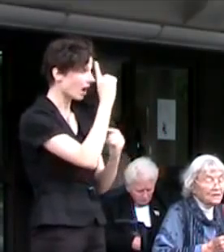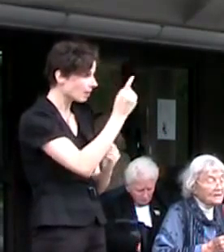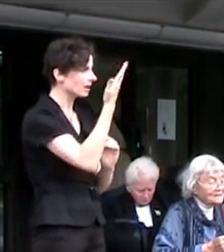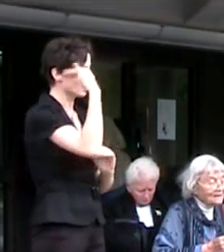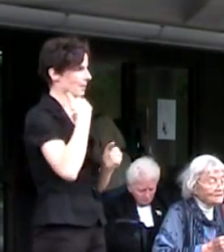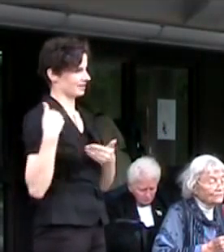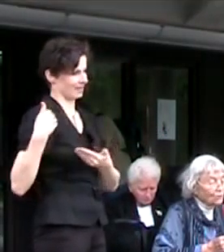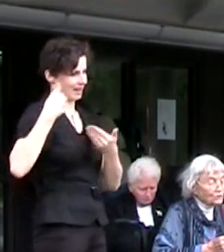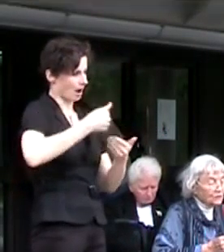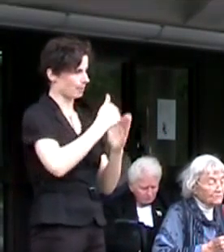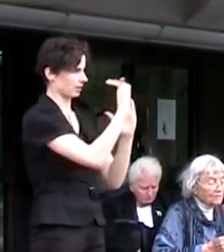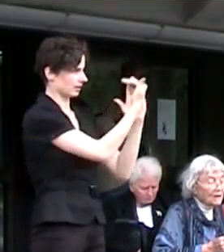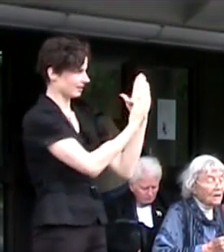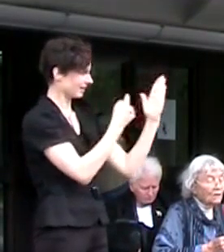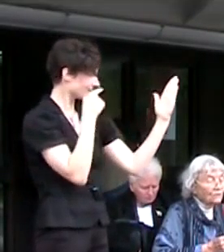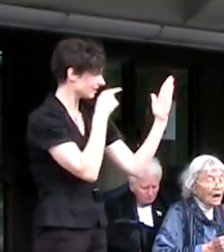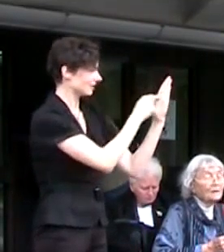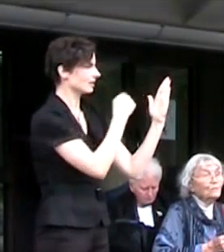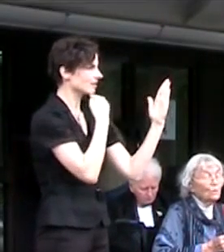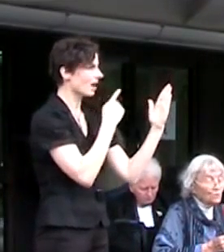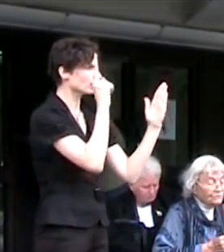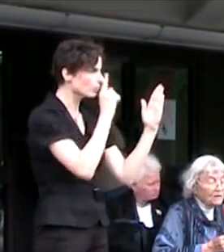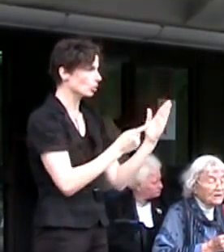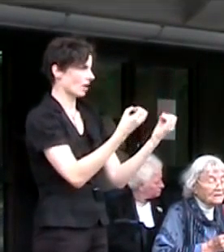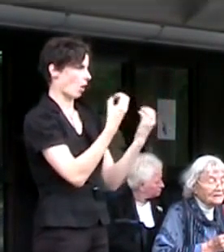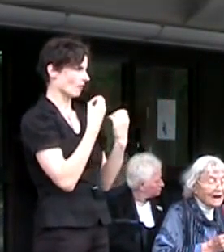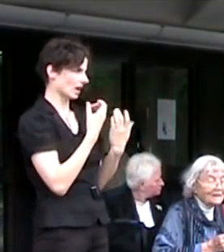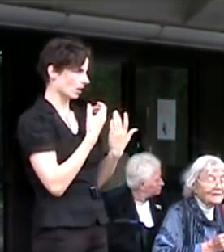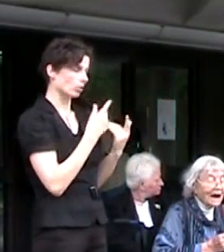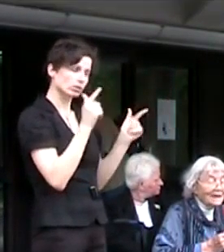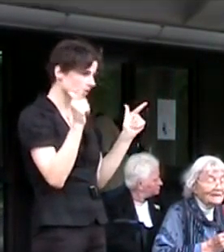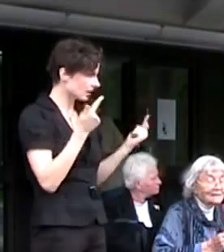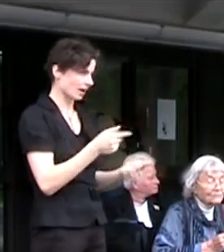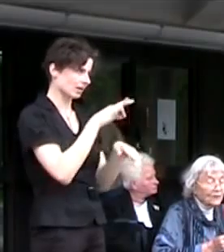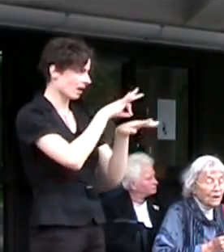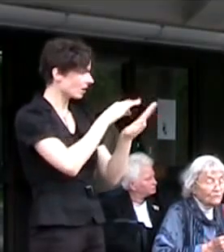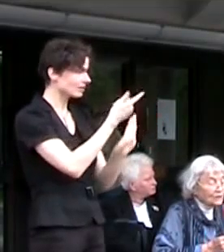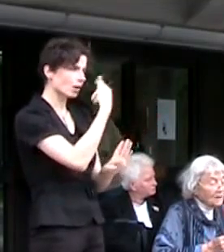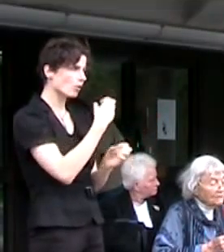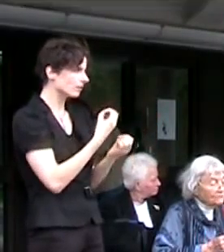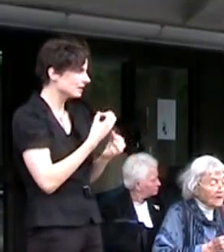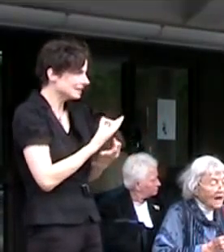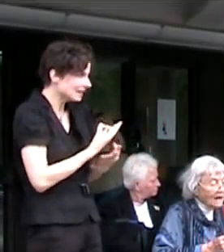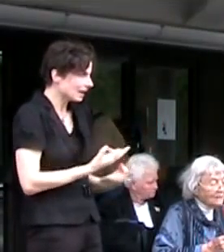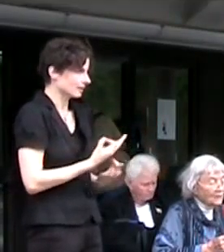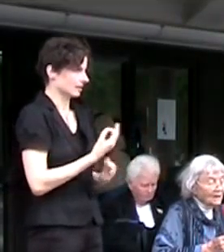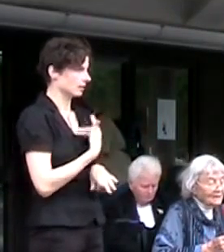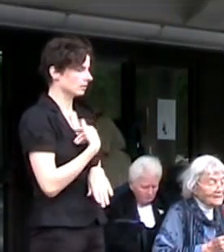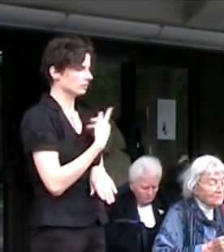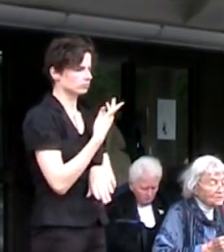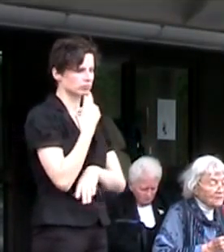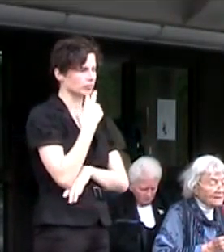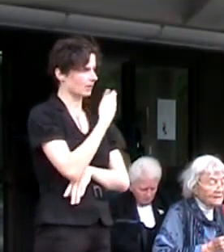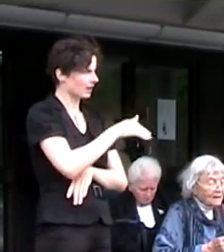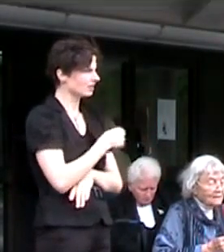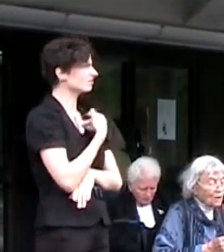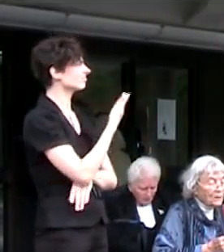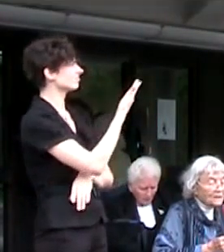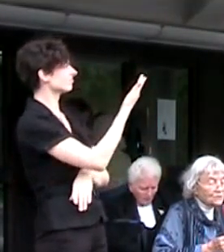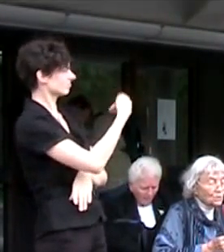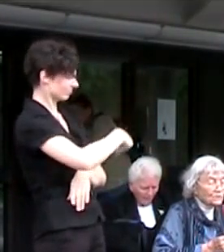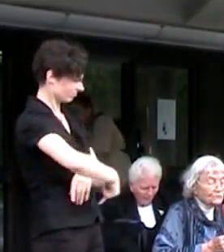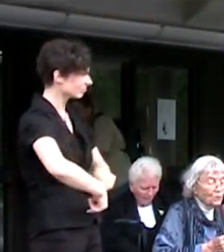der Sterilisanten vorschrieb. Für einen notwendigen kleinen Eingriff wurde meine Frage nach dem Zweck